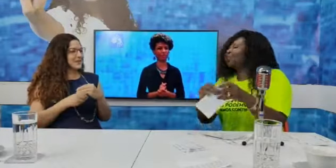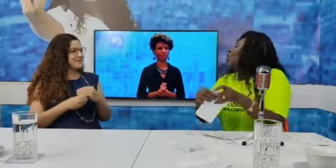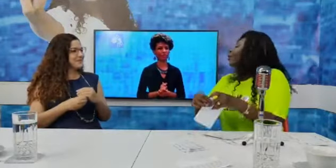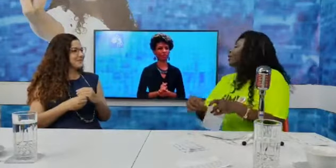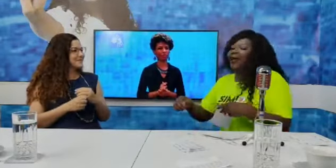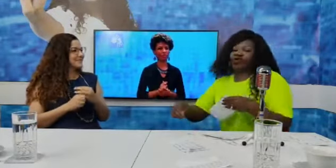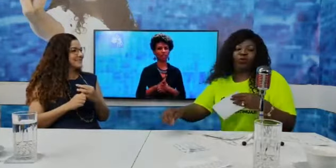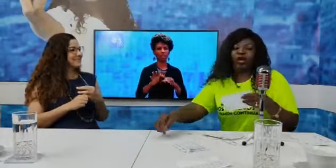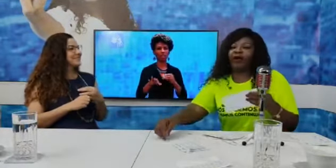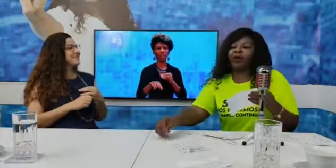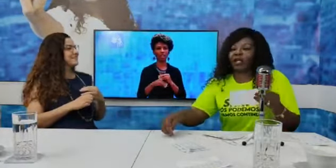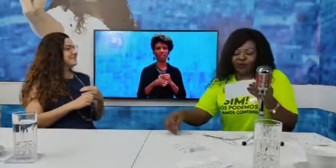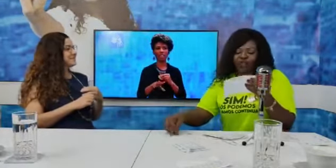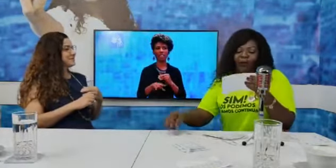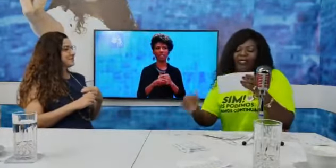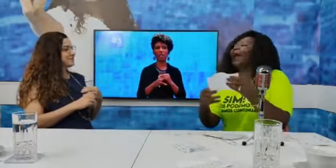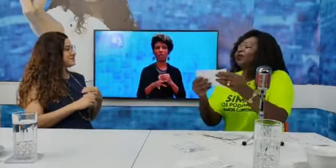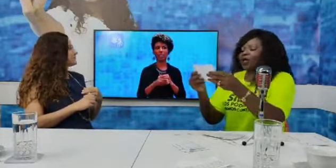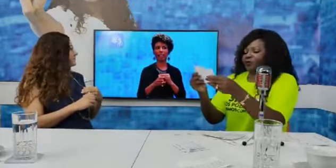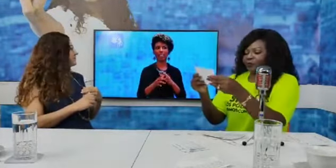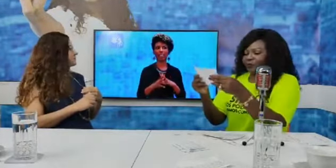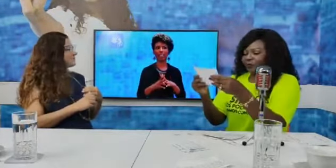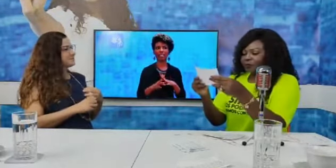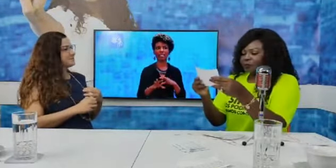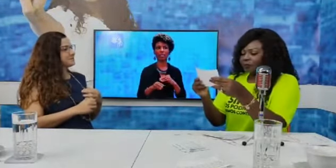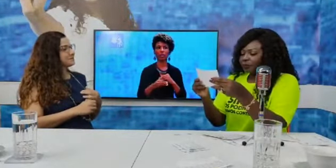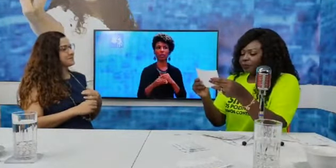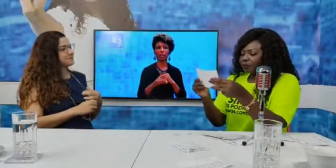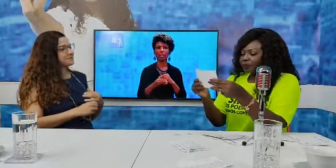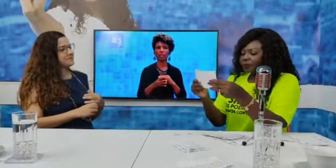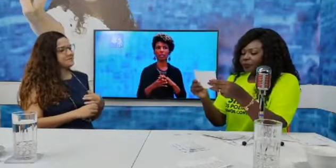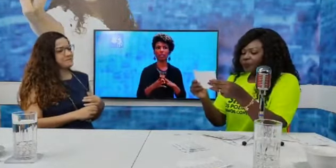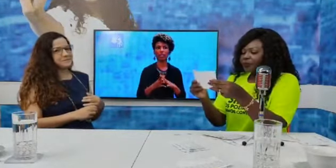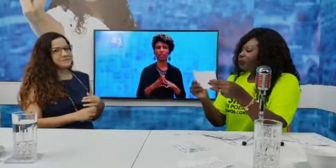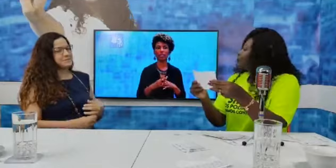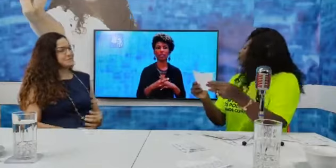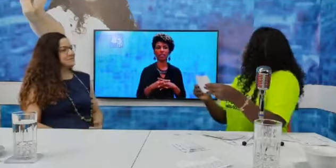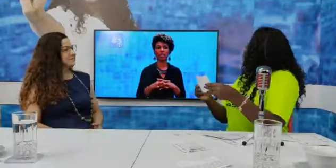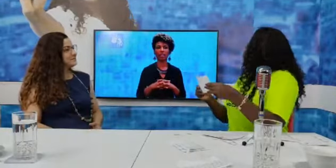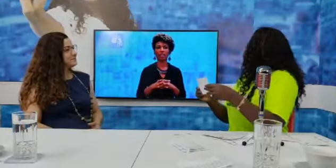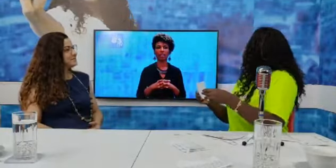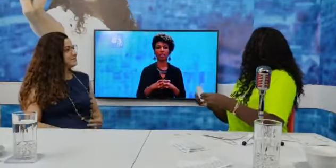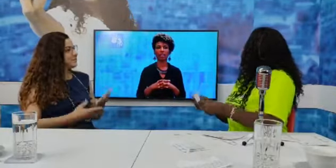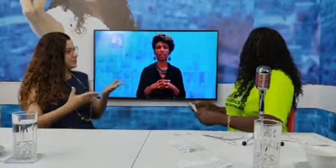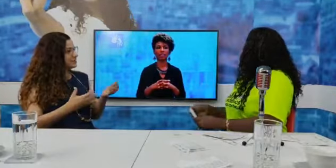Eu vou de comentários, porque eu ainda não fiz comentário nenhum. Eu gostaria de fazer um complemento.